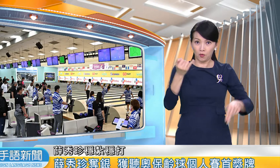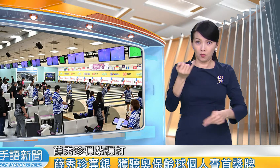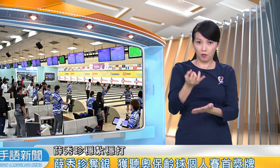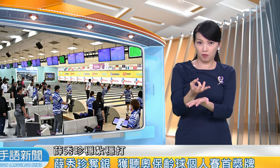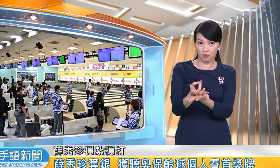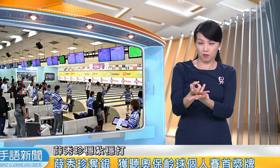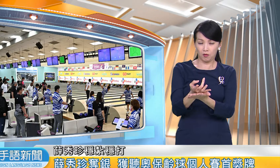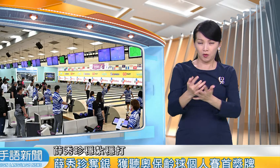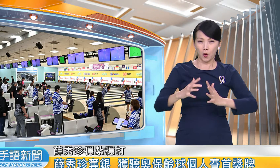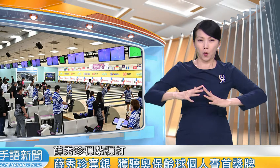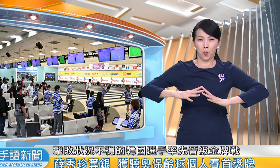而台湾代表团派出男女选手各6名，参加单人赛、双人赛、三人赛、团体赛及盟主赛，目标是突破上一届二金一铜的成绩。昨天进行女子个人赛，薛秀珍和林湘姿双双晋级准决赛，薛秀珍稳扎稳打。